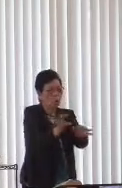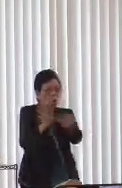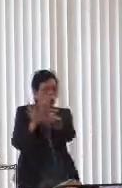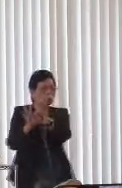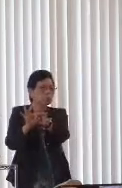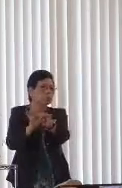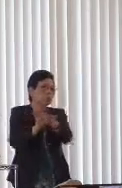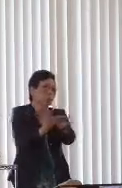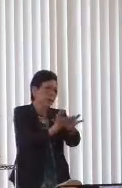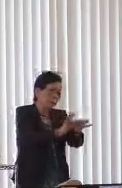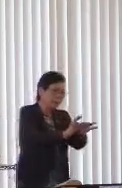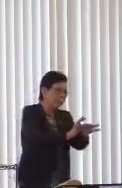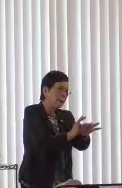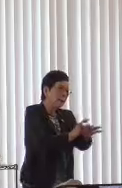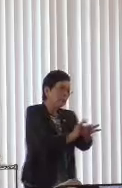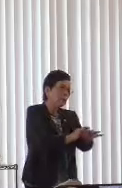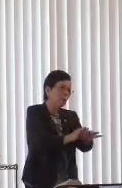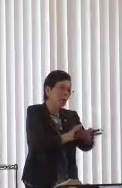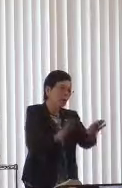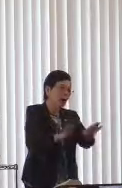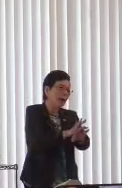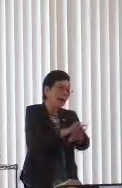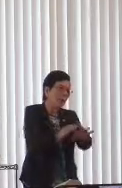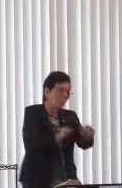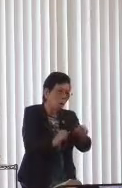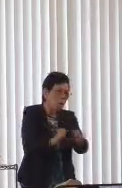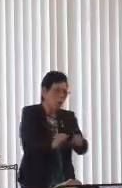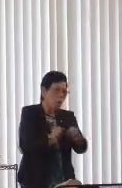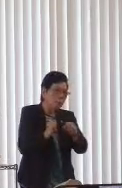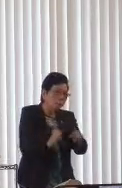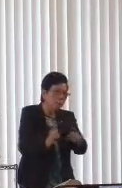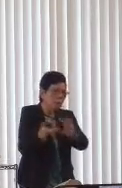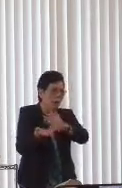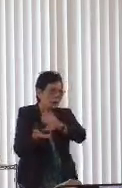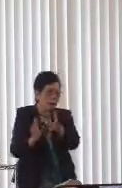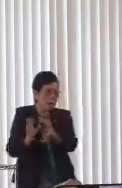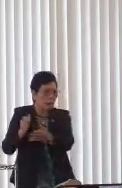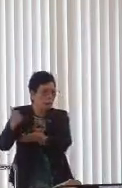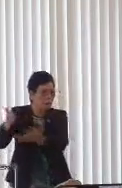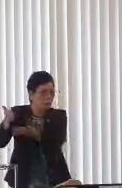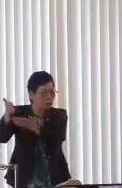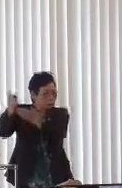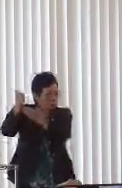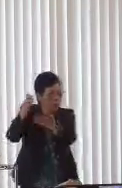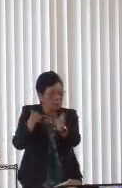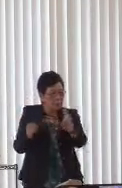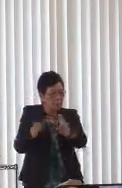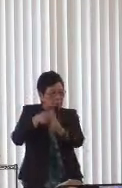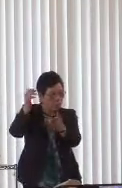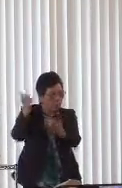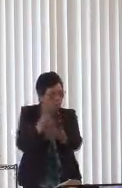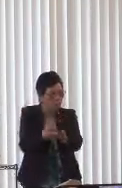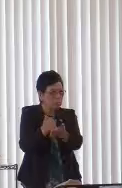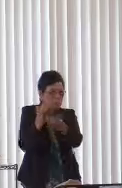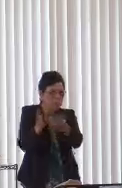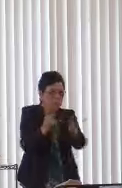イエス様が来られる時に備える、花婿の来臨に備えることなんだよと。